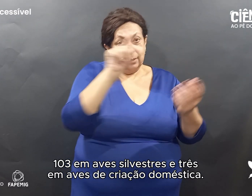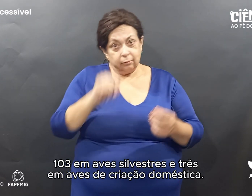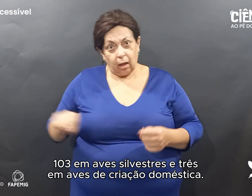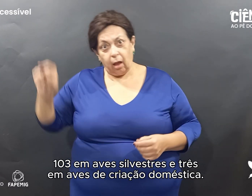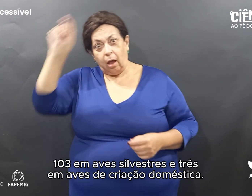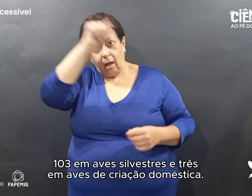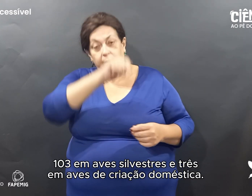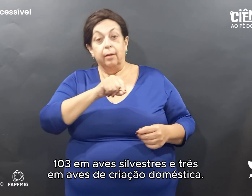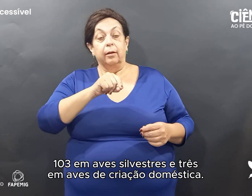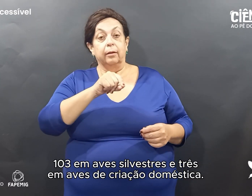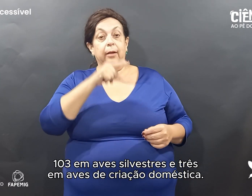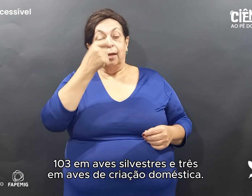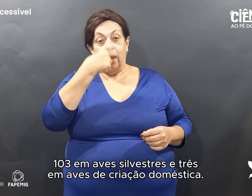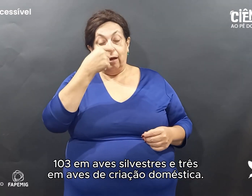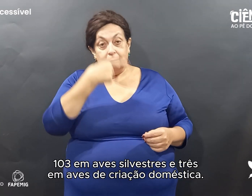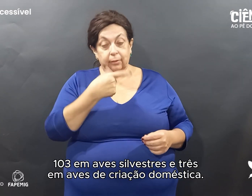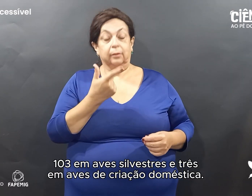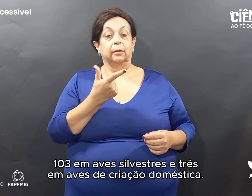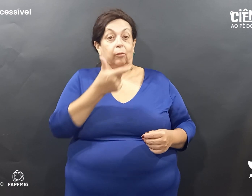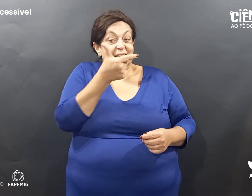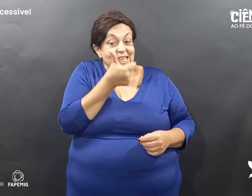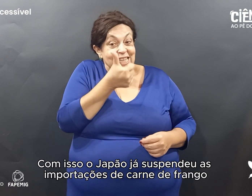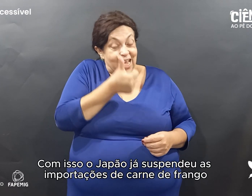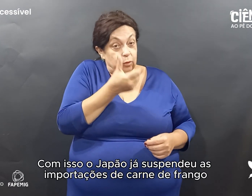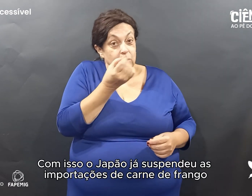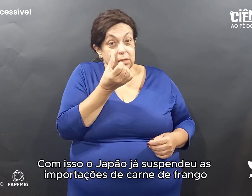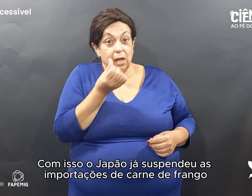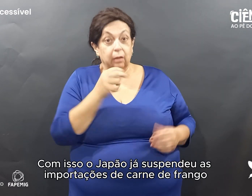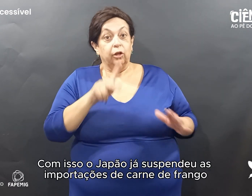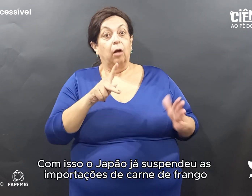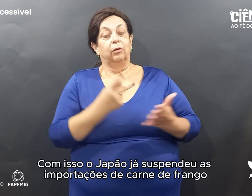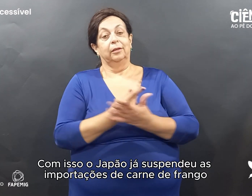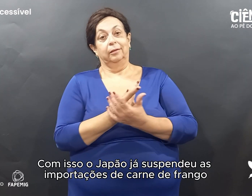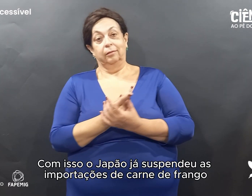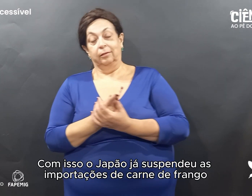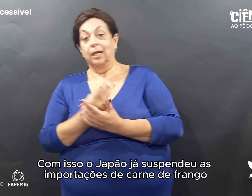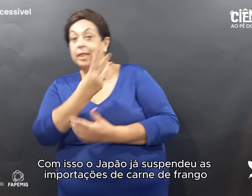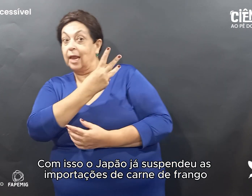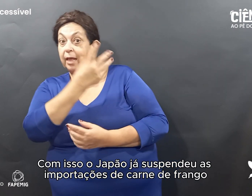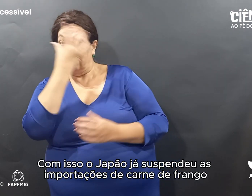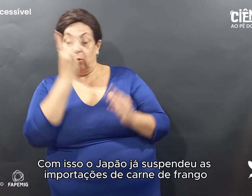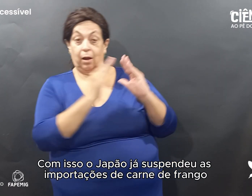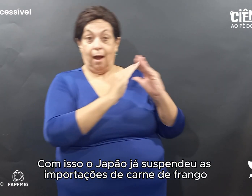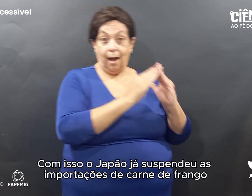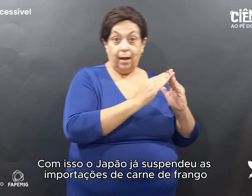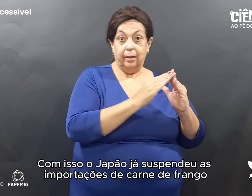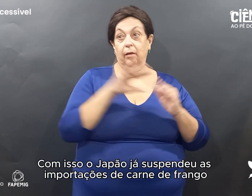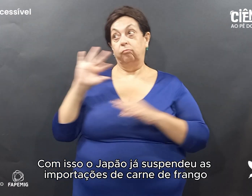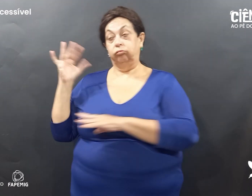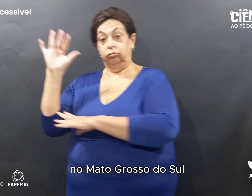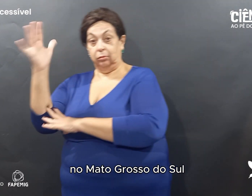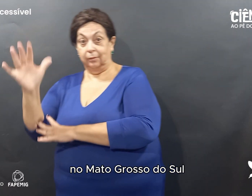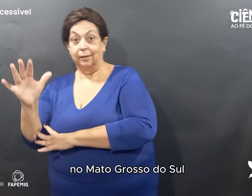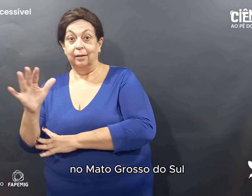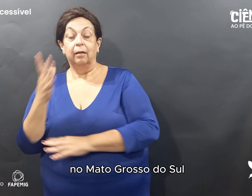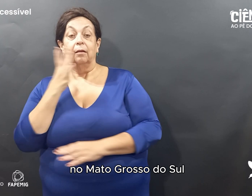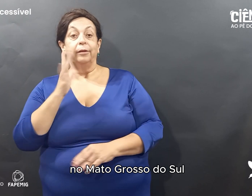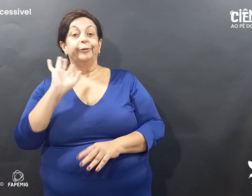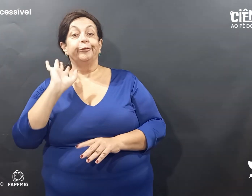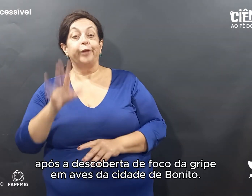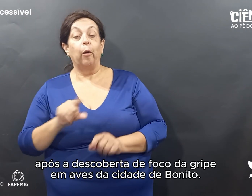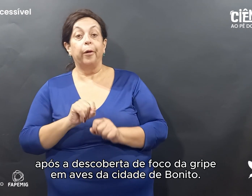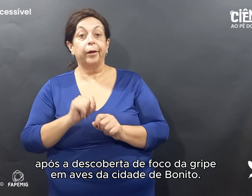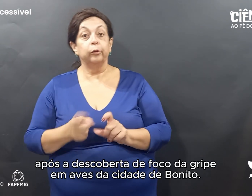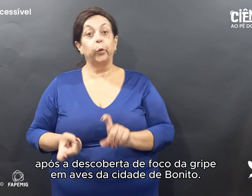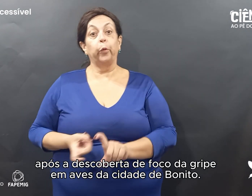silvestres e 3 em aves de criação doméstica. Com isso, o Japão já suspendeu as importações de carne de frango no Mato Grosso do